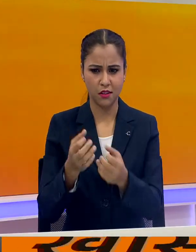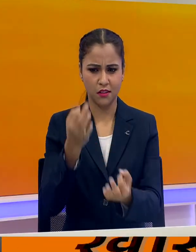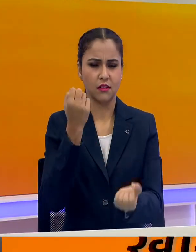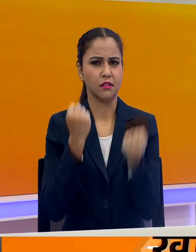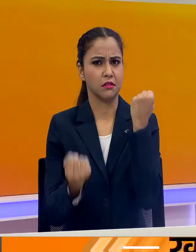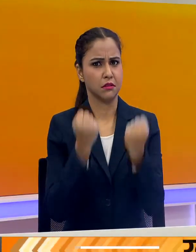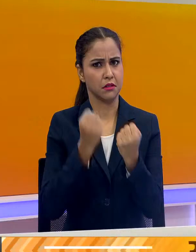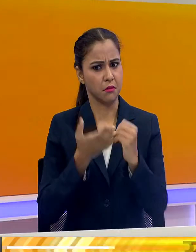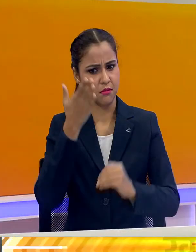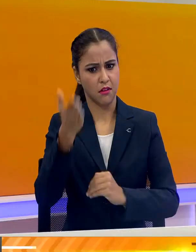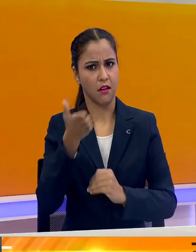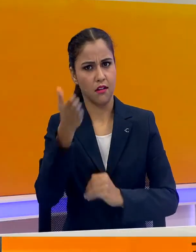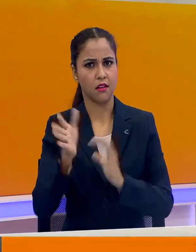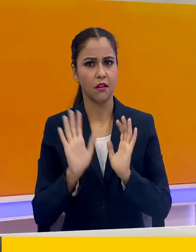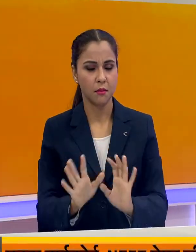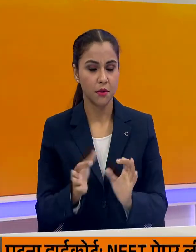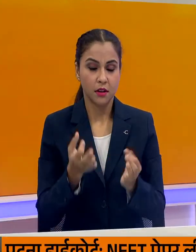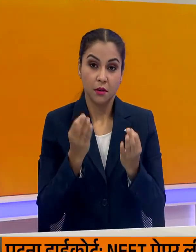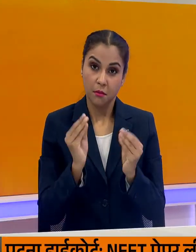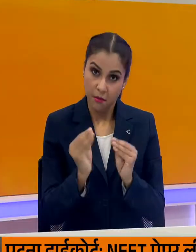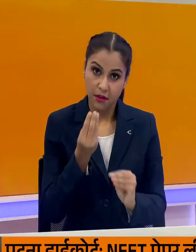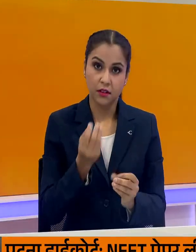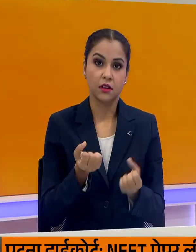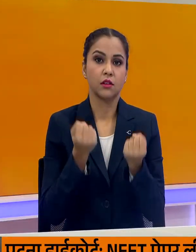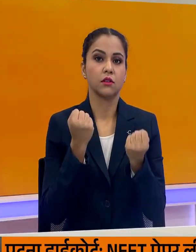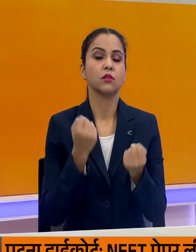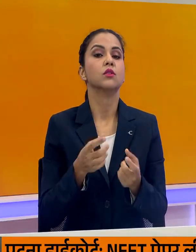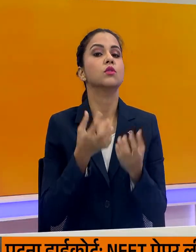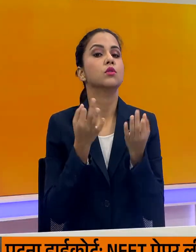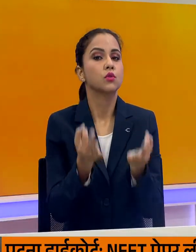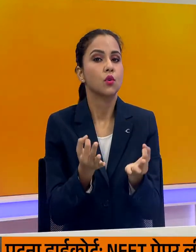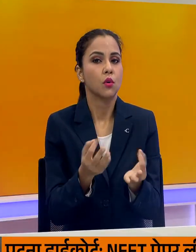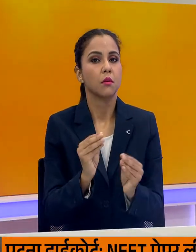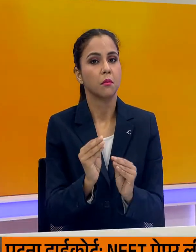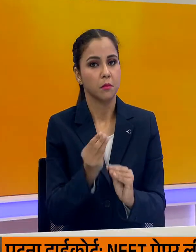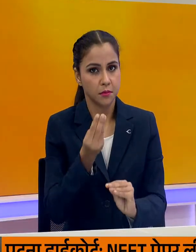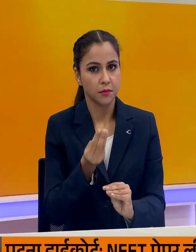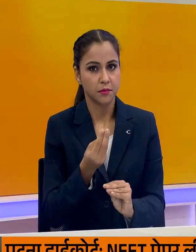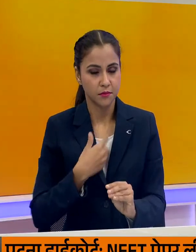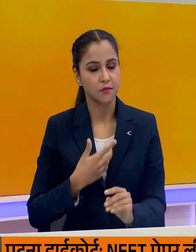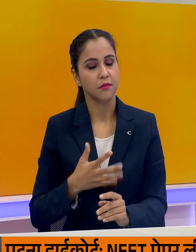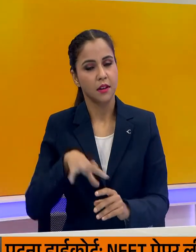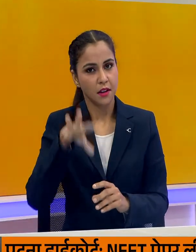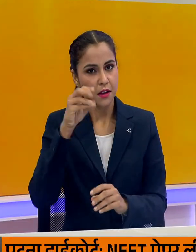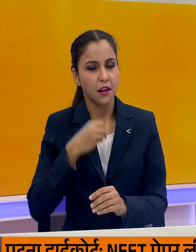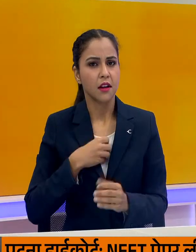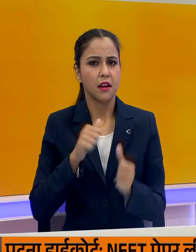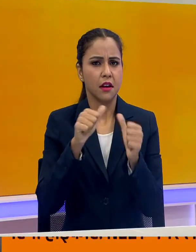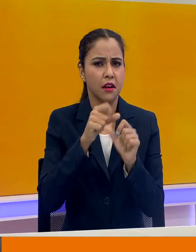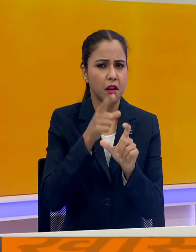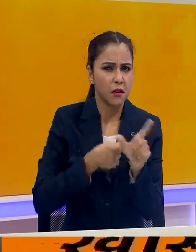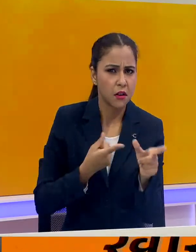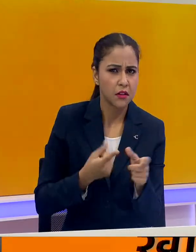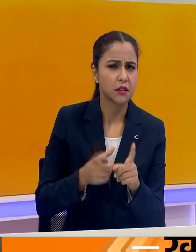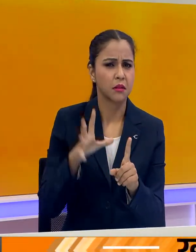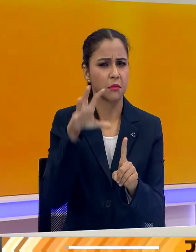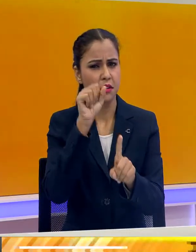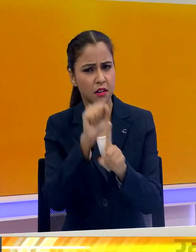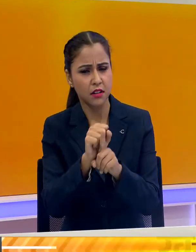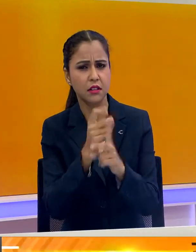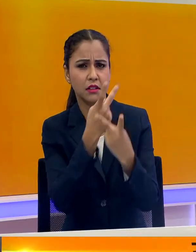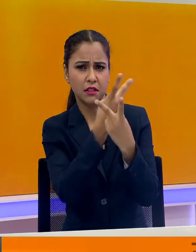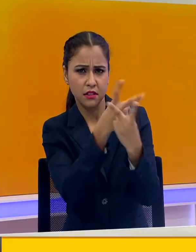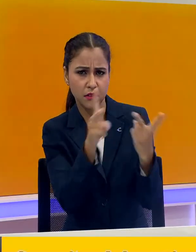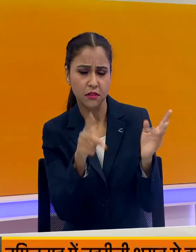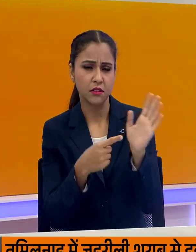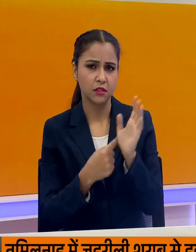दे रखी है। यहाँ पे जिम स्टीरॉइड्स, प्रोटीन, ये वो सब दिखाते हैं, वहाँ पे योगा हमें आयुर्वेदा एंड कल्चर से और हमारी ट्रेडिशनल